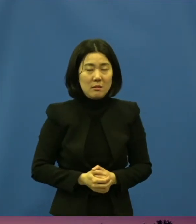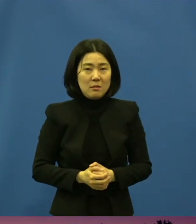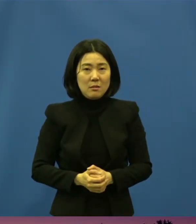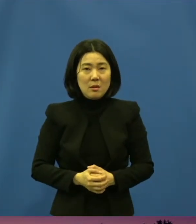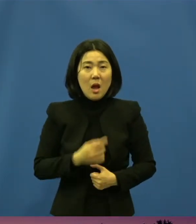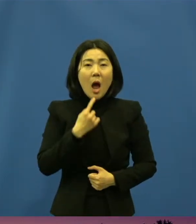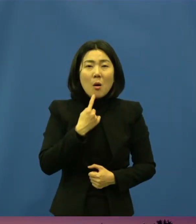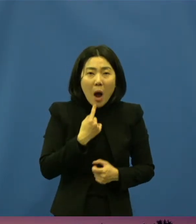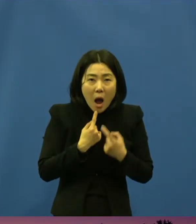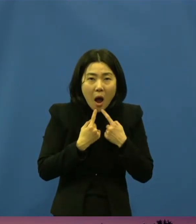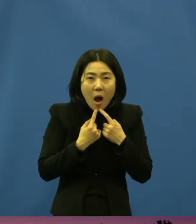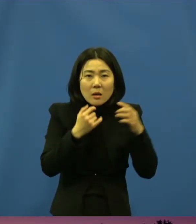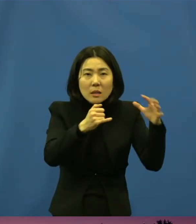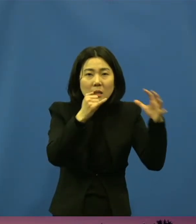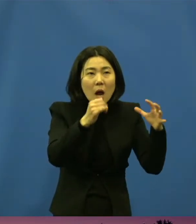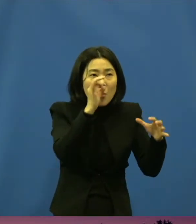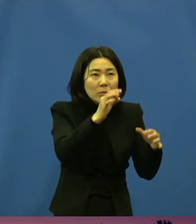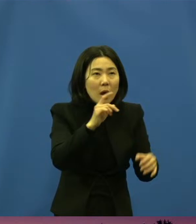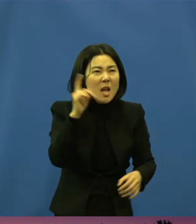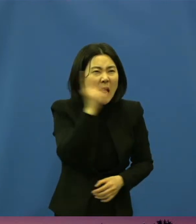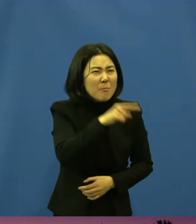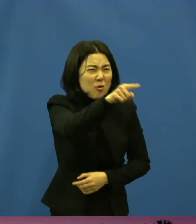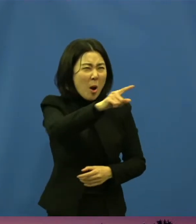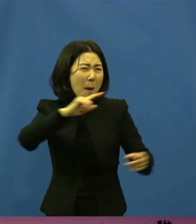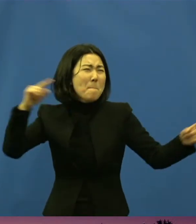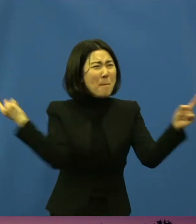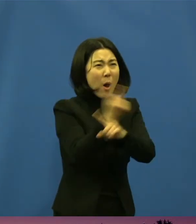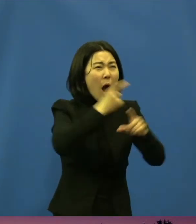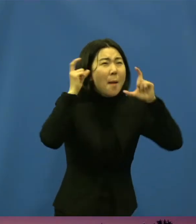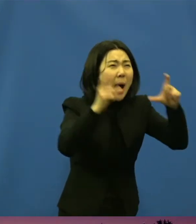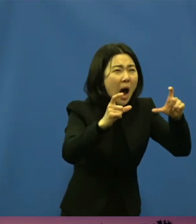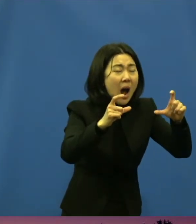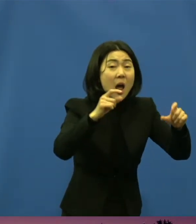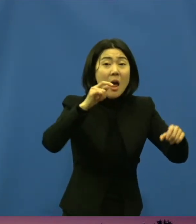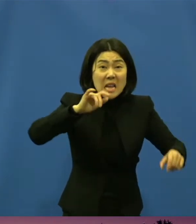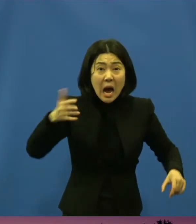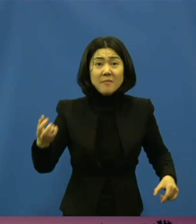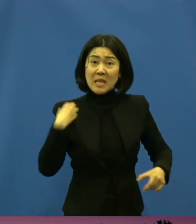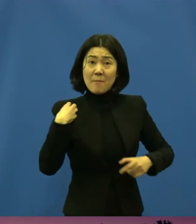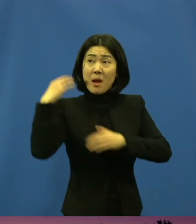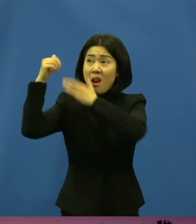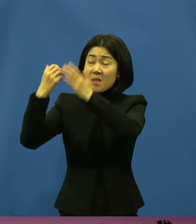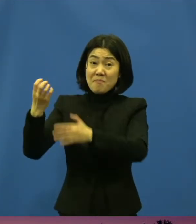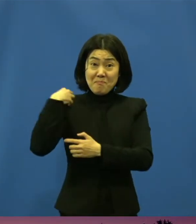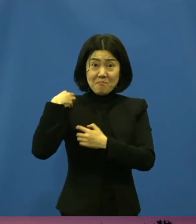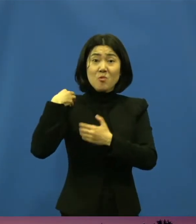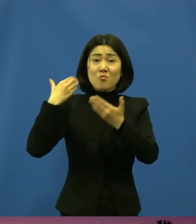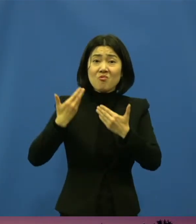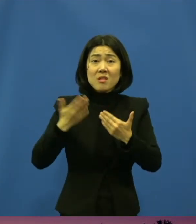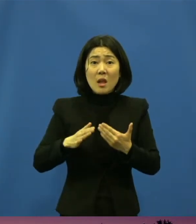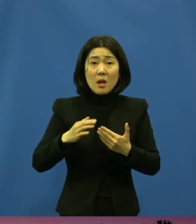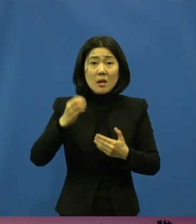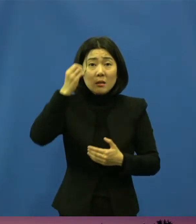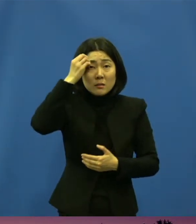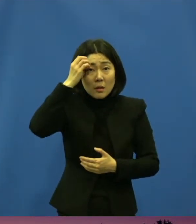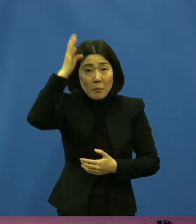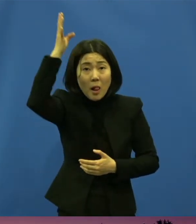강한 영향을 받는 거죠. 여러분, 광고들이 얼마나 매력적입니까?